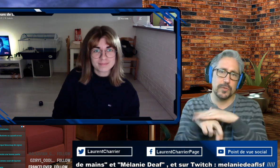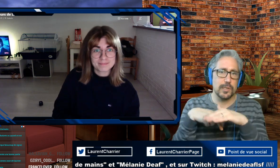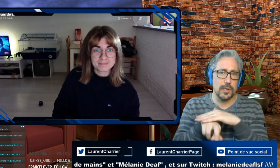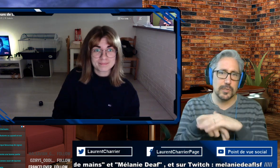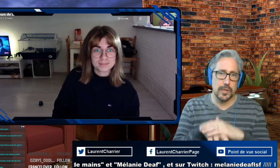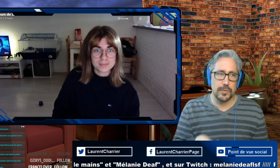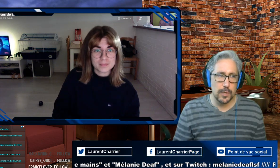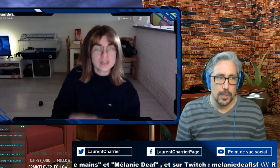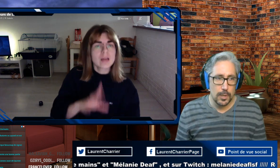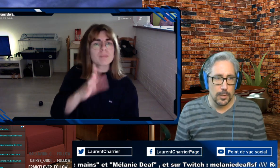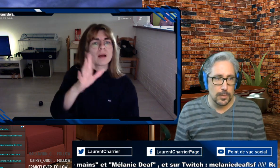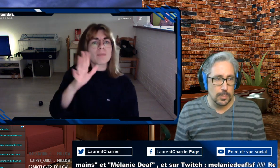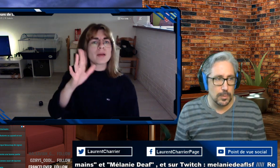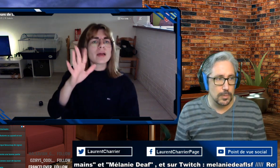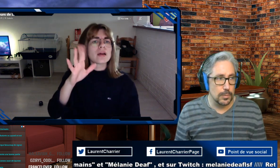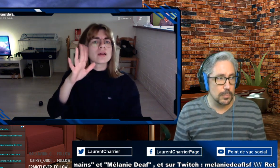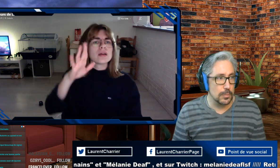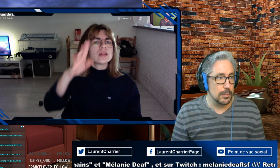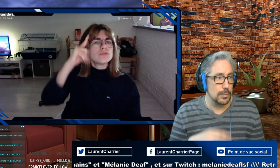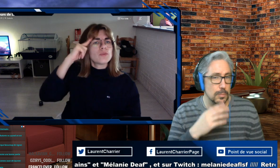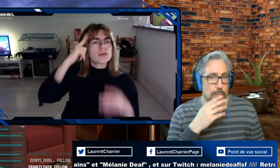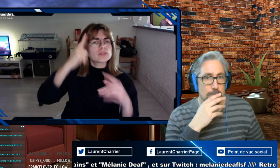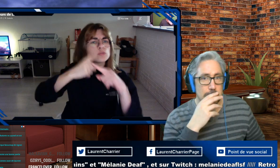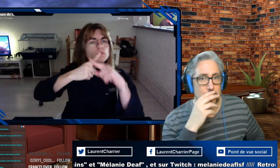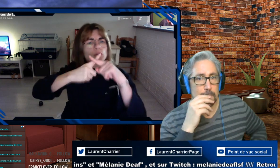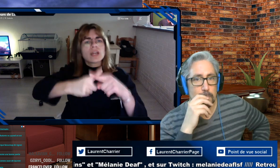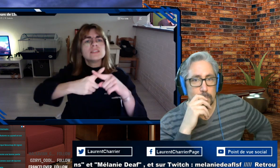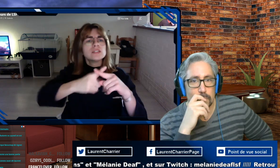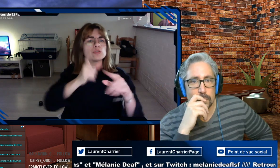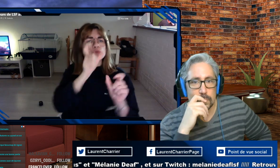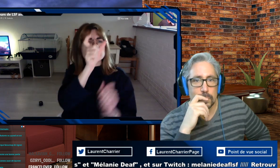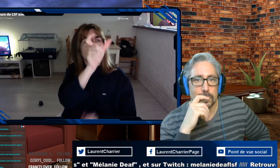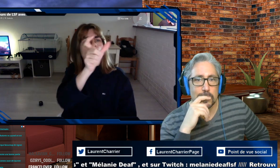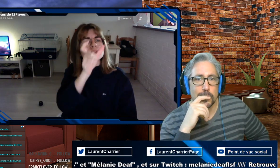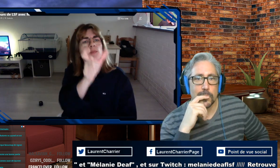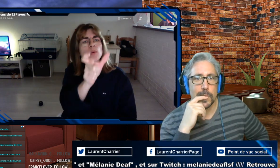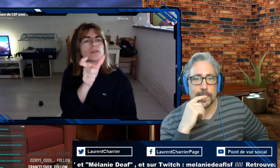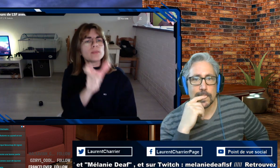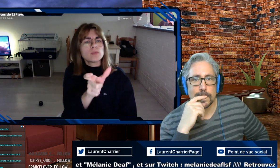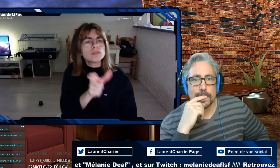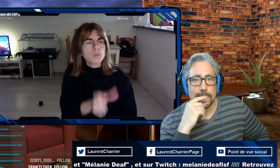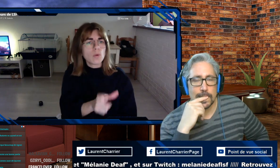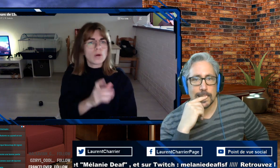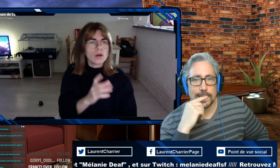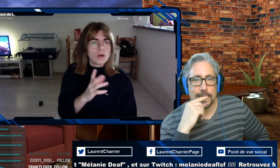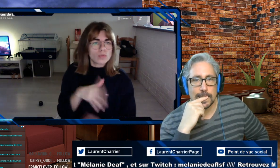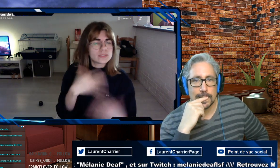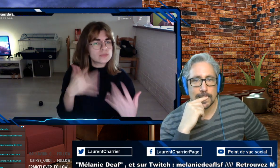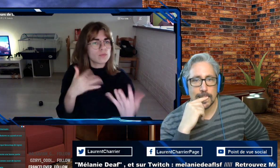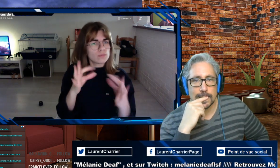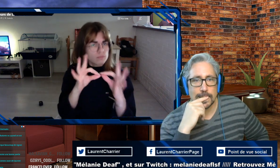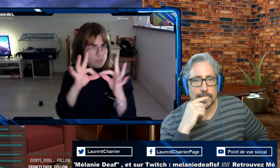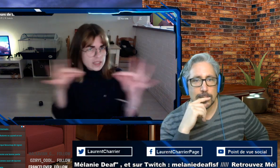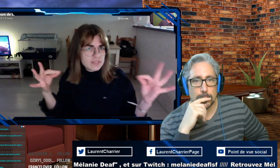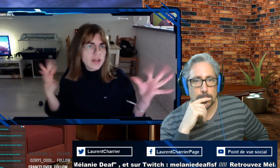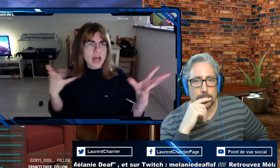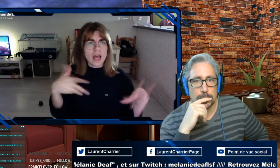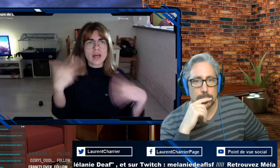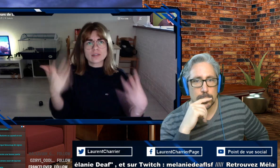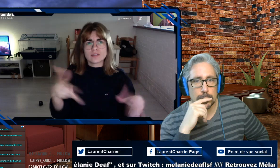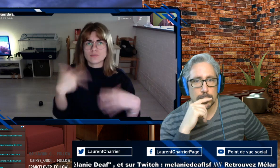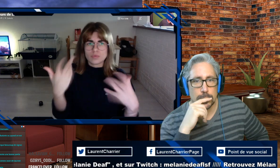il faut réviser. Après, on ne peut pas se focaliser que sur des mots. Ouais. Faire